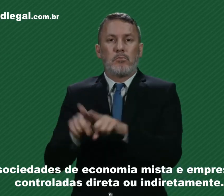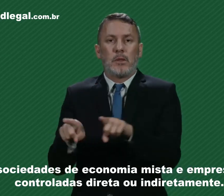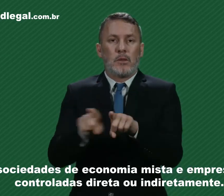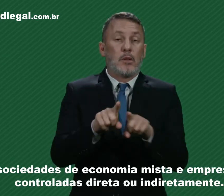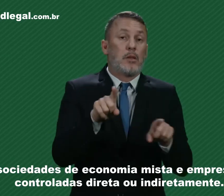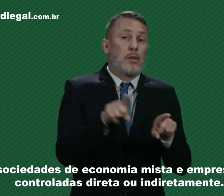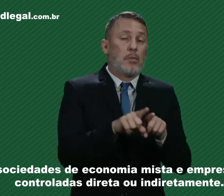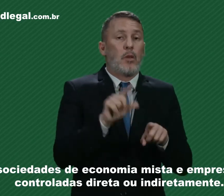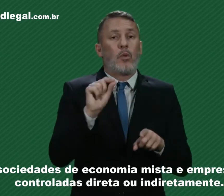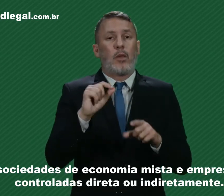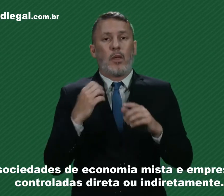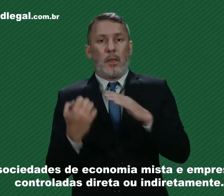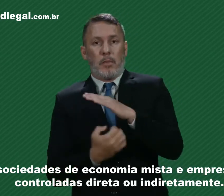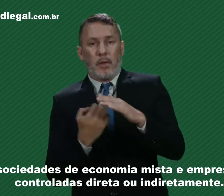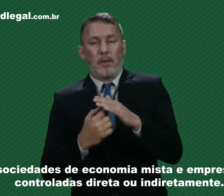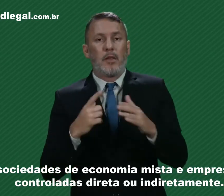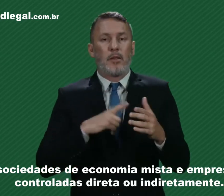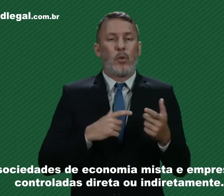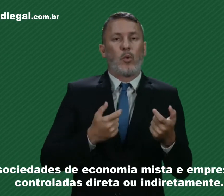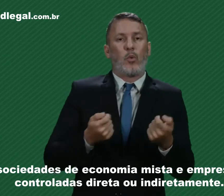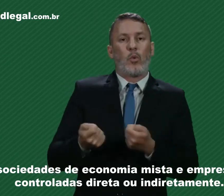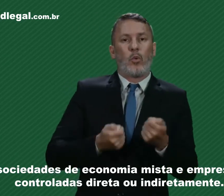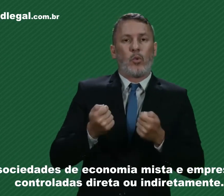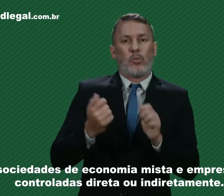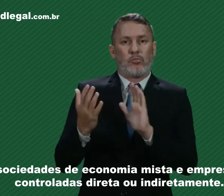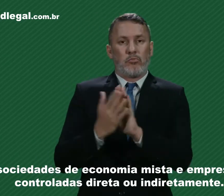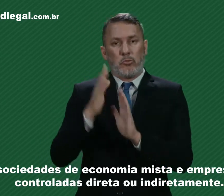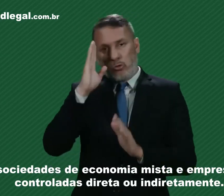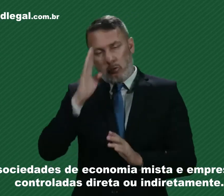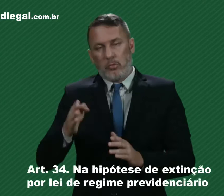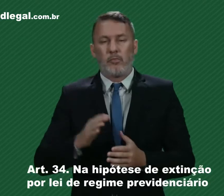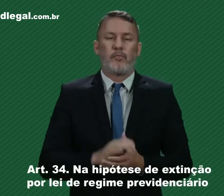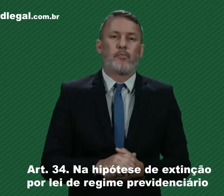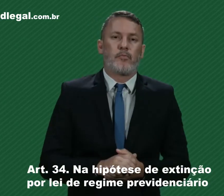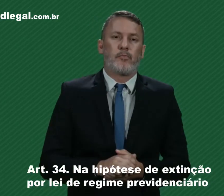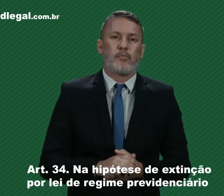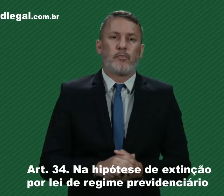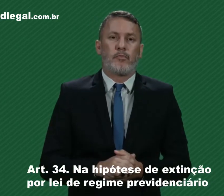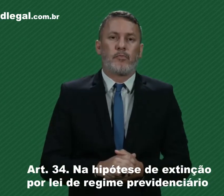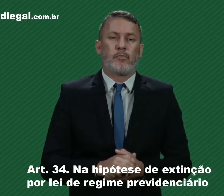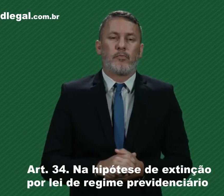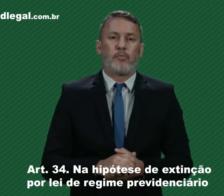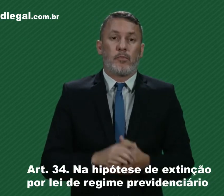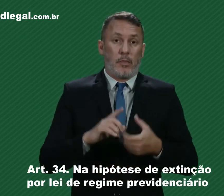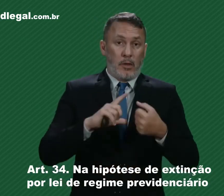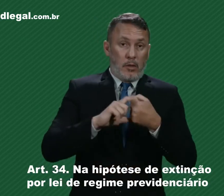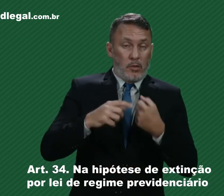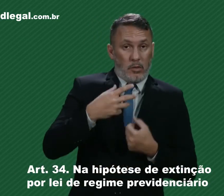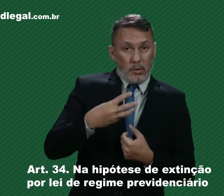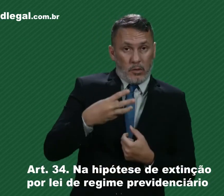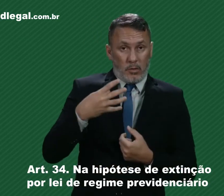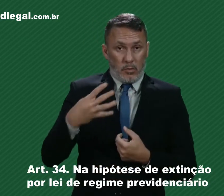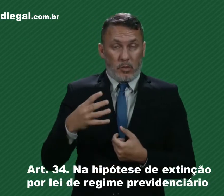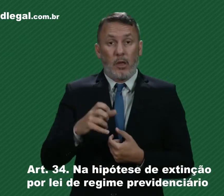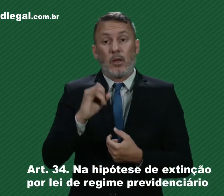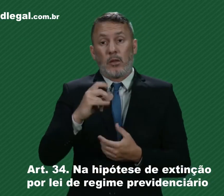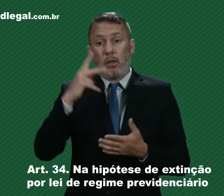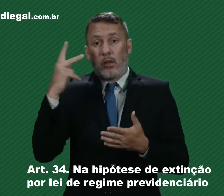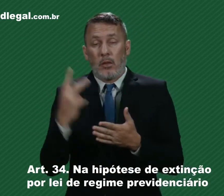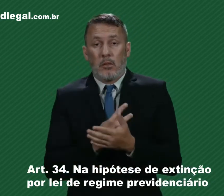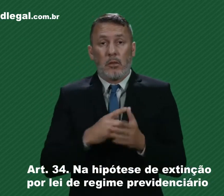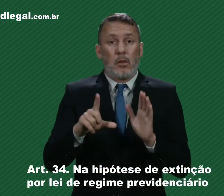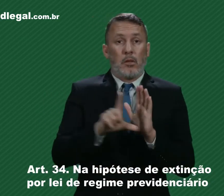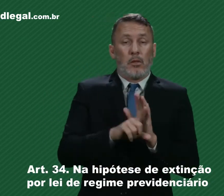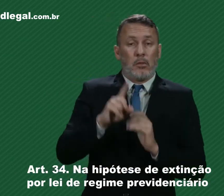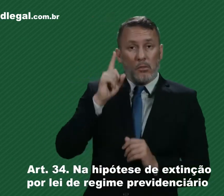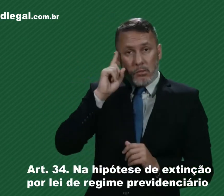e empresas controladas direta ou indiretamente. Artigo 34. Na hipótese de extinção por